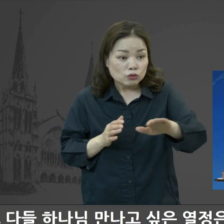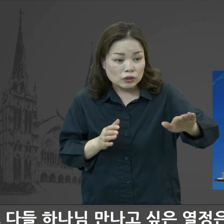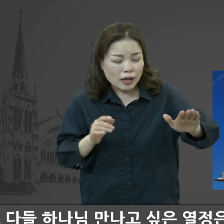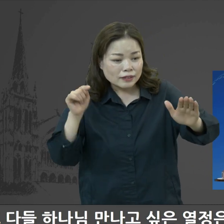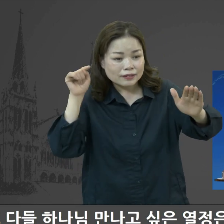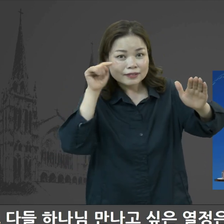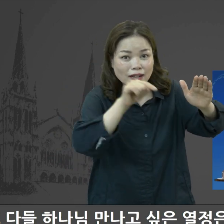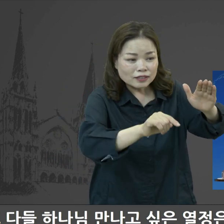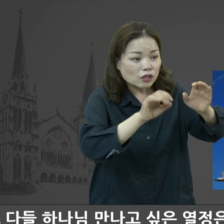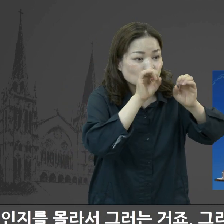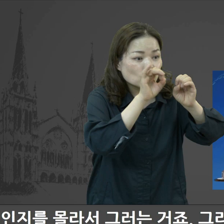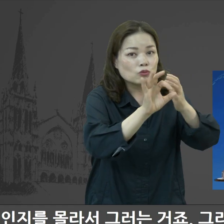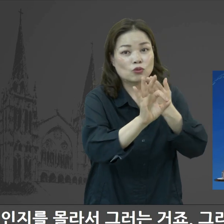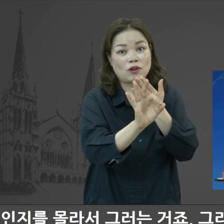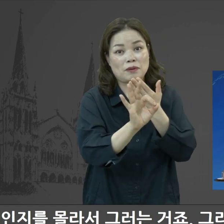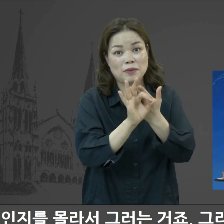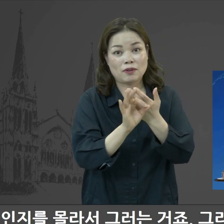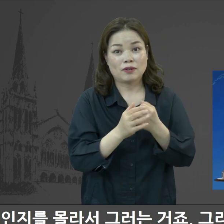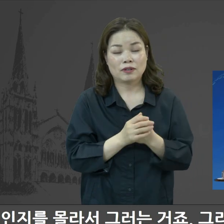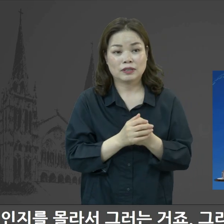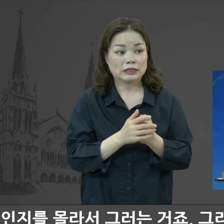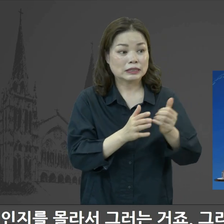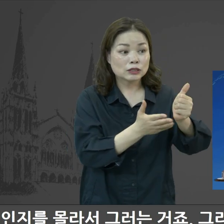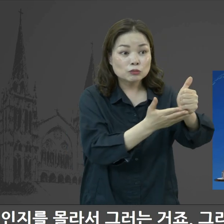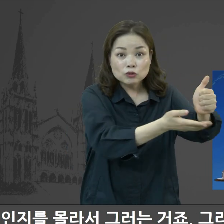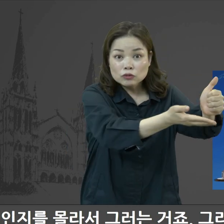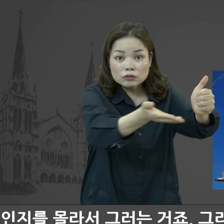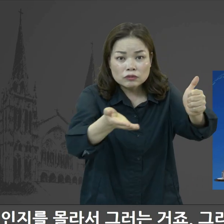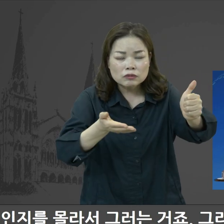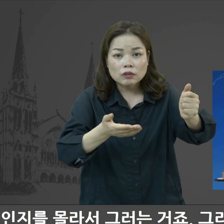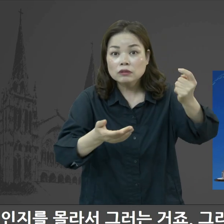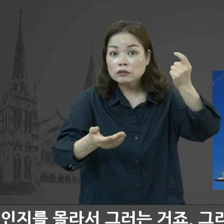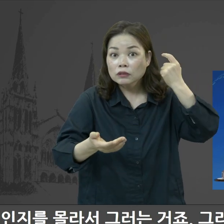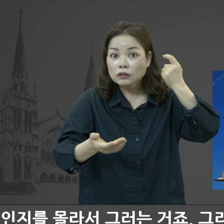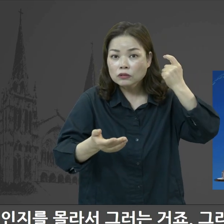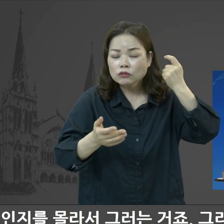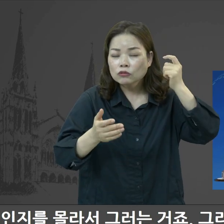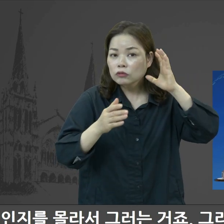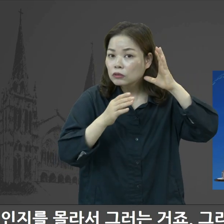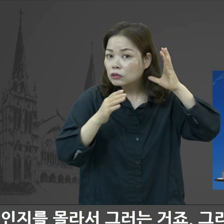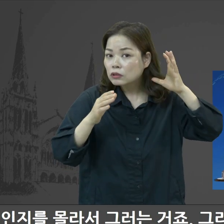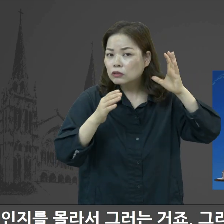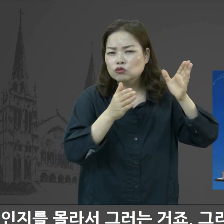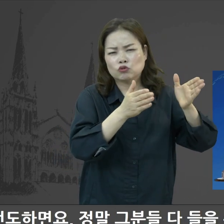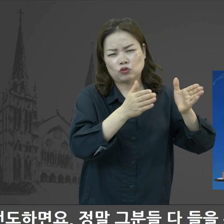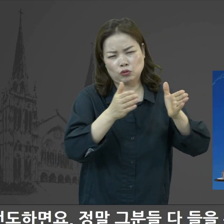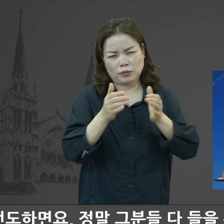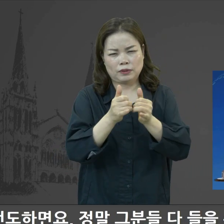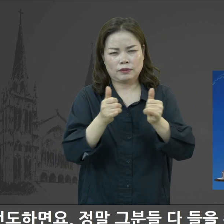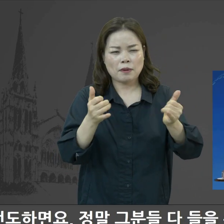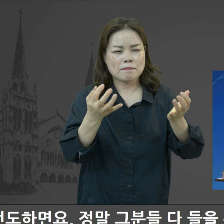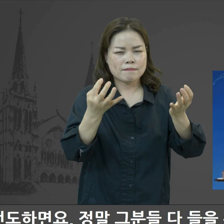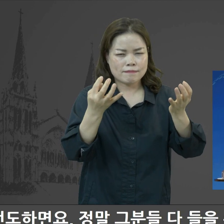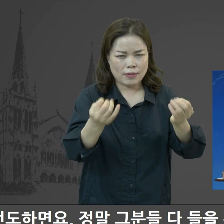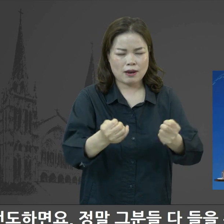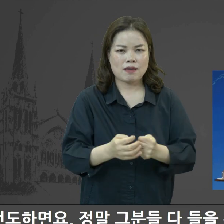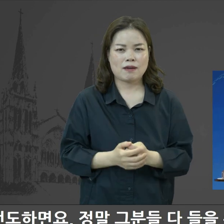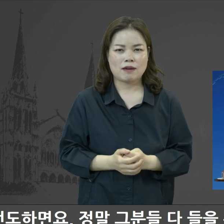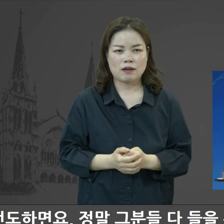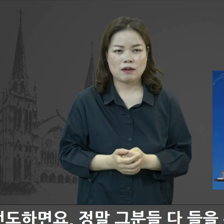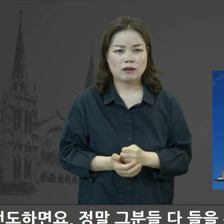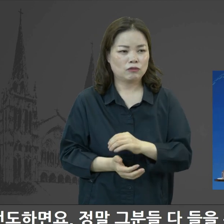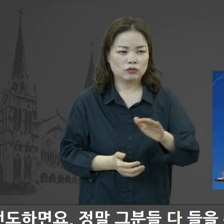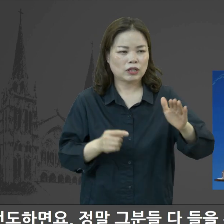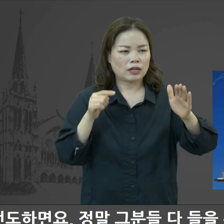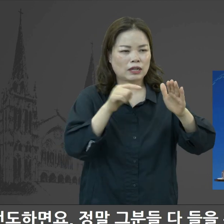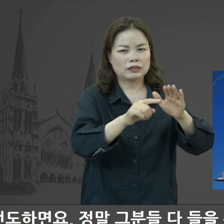가서 찾아가서 전도하면요, 정말 그분들 다 있죠. 들을 수 있는 귀는 준비되어 있는 그런 사람들이 너무나 많아요. 우리가 못